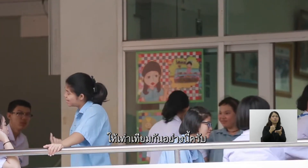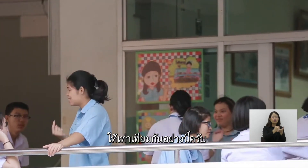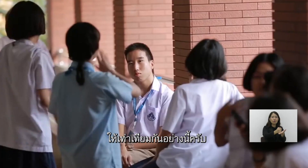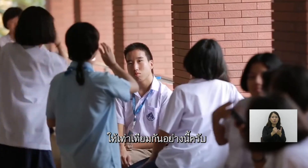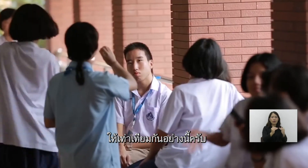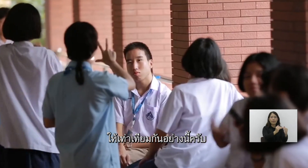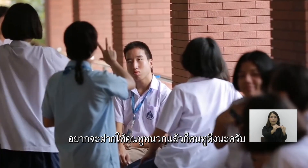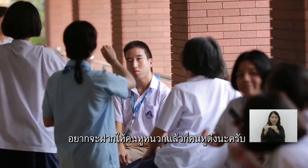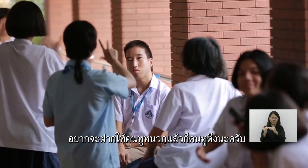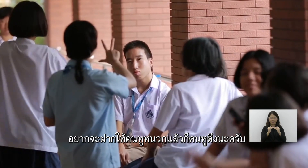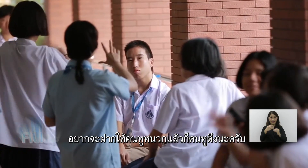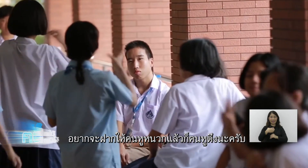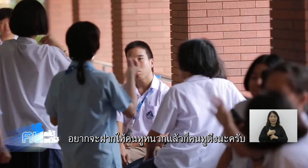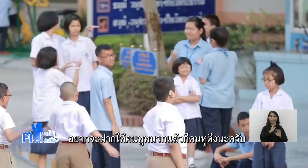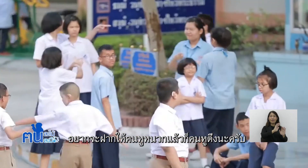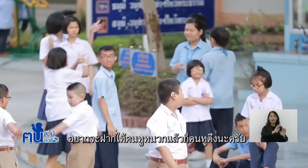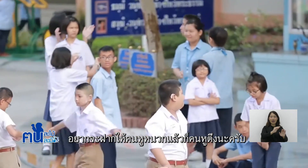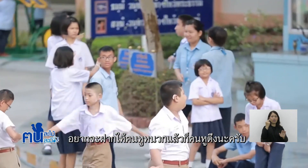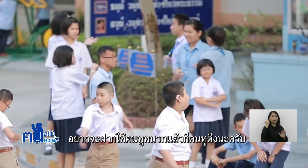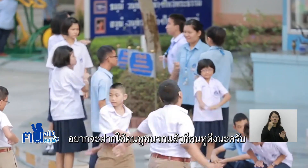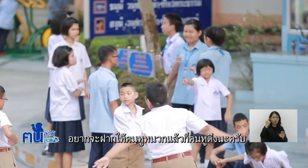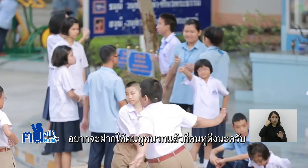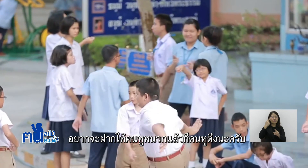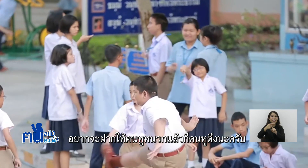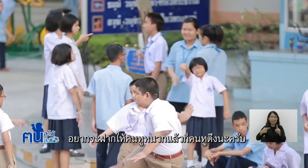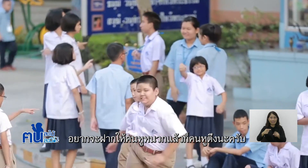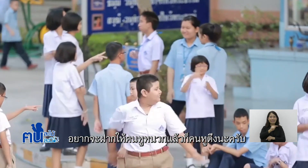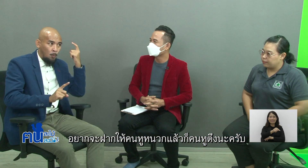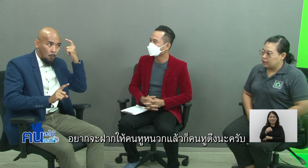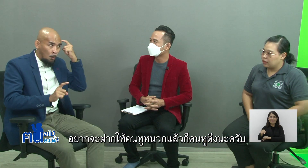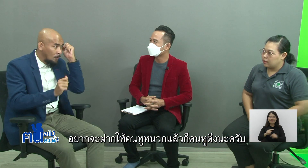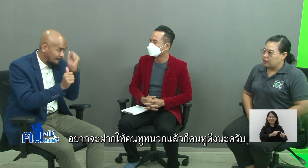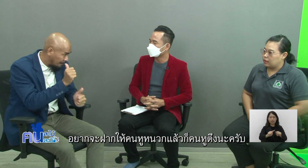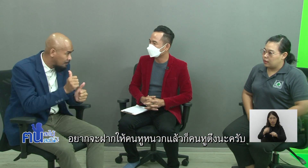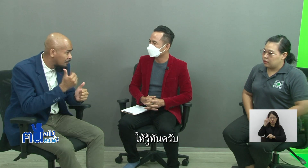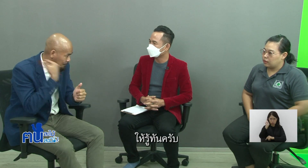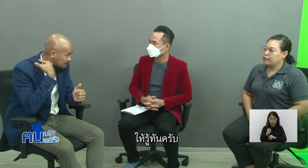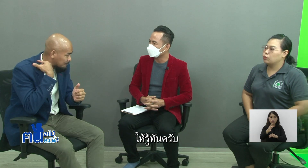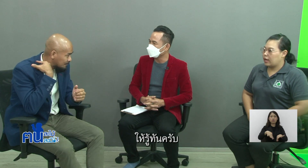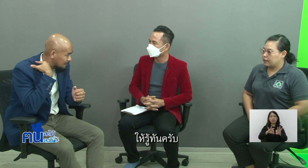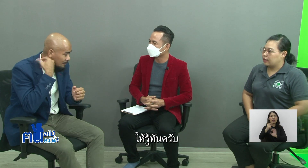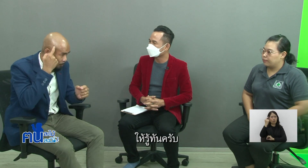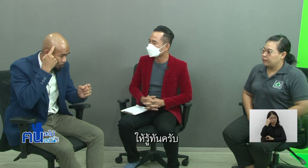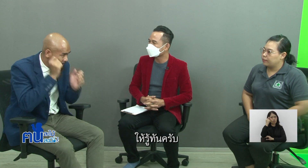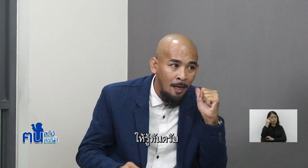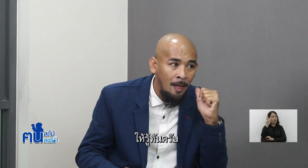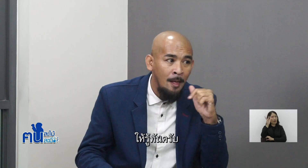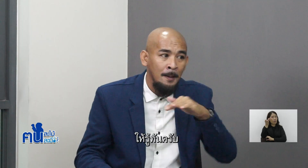กันอย่างเงี้ยครับอยากที่จะฝากให้คนหูหนวกแล้วก็คนหูตึงนะครับให้รู้ทัน